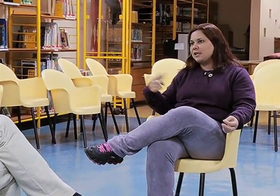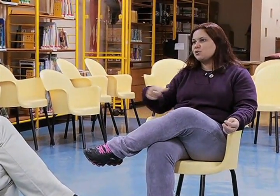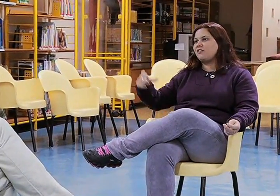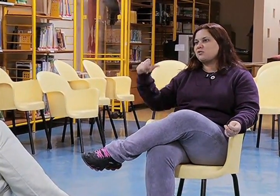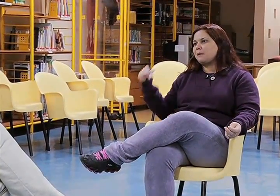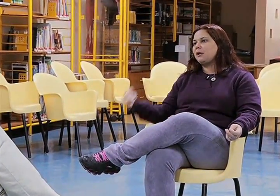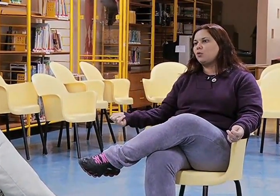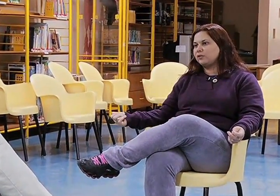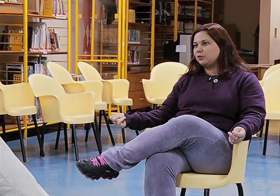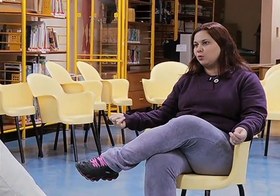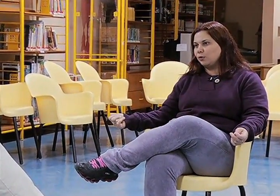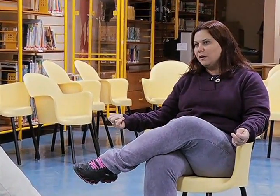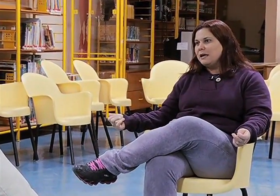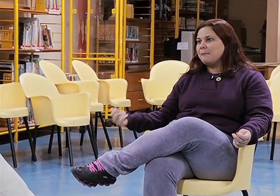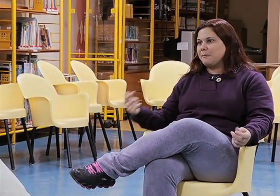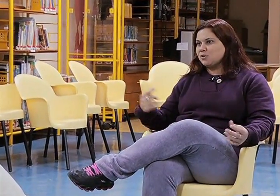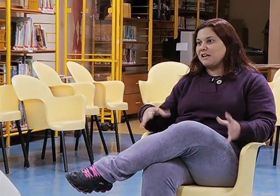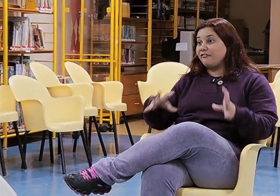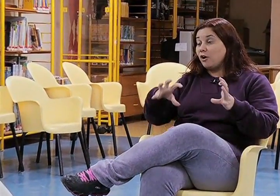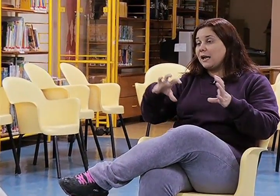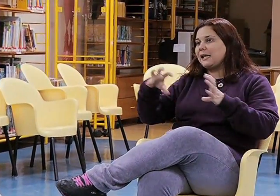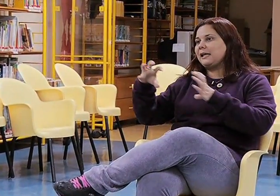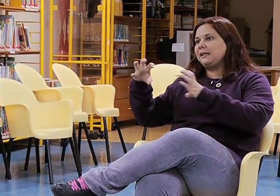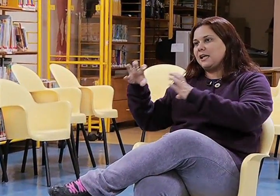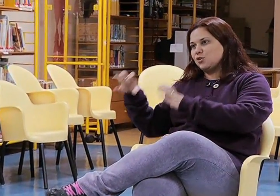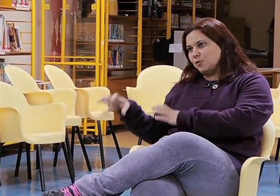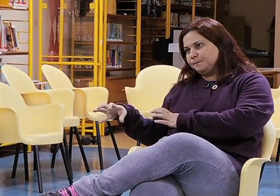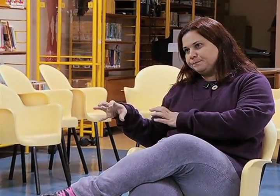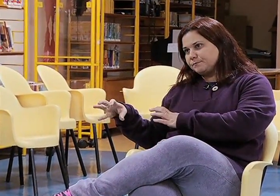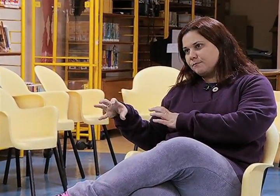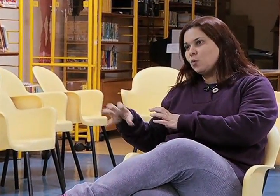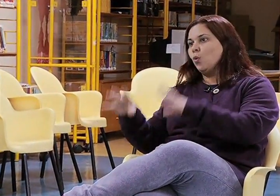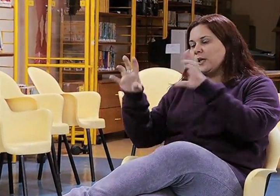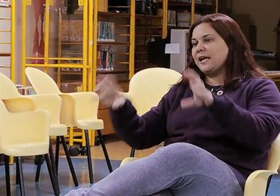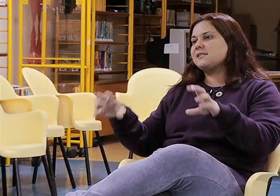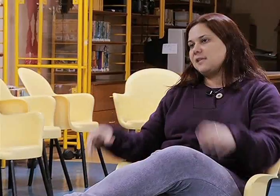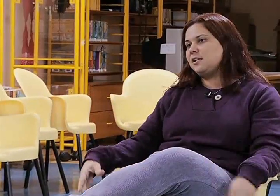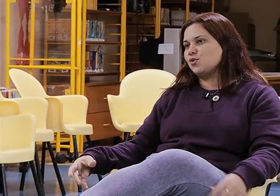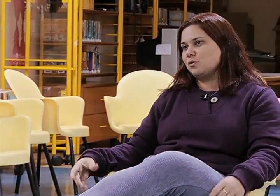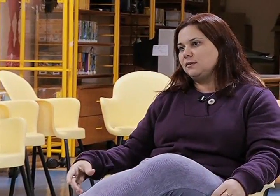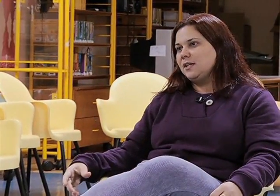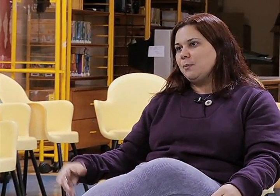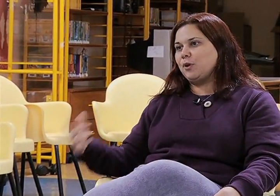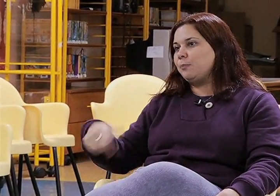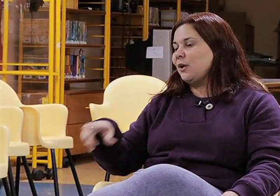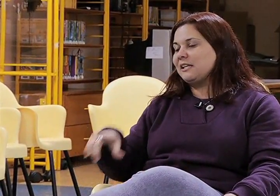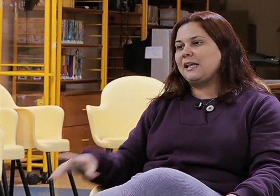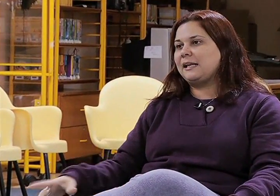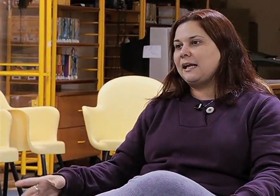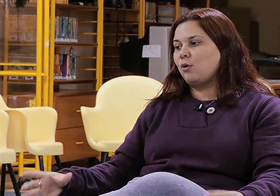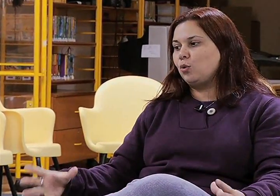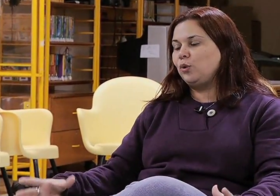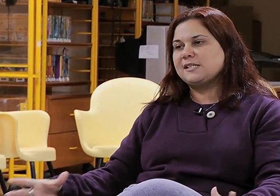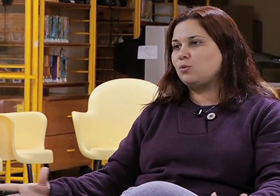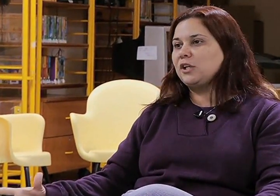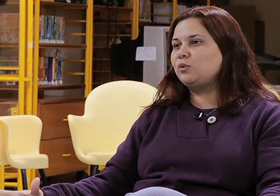que faz o trabalho do contraturno, para mostrar fora daquele texto o que quer dizer isso. Porque na cultura surda não tem